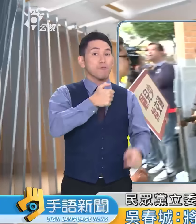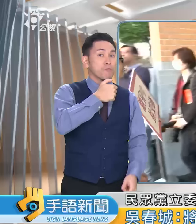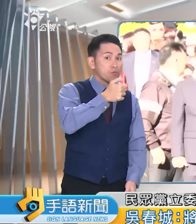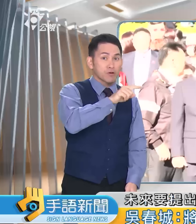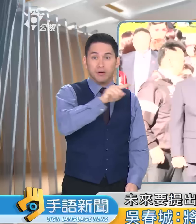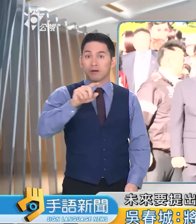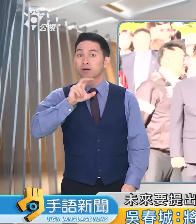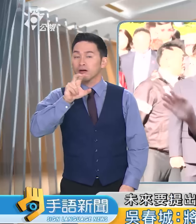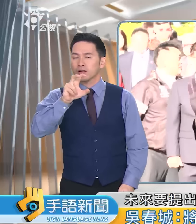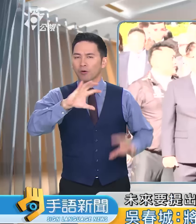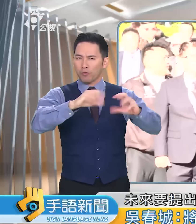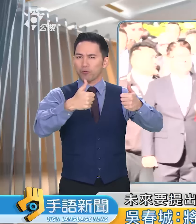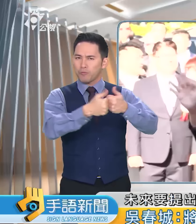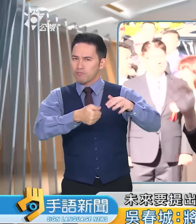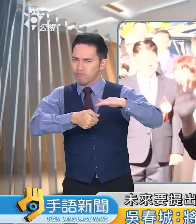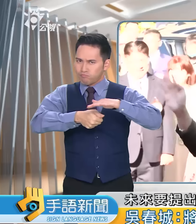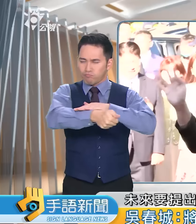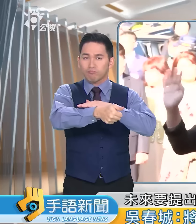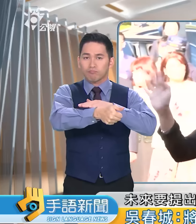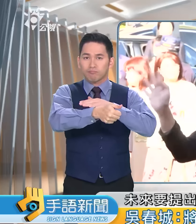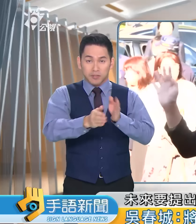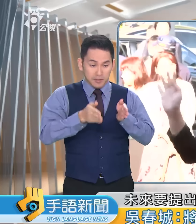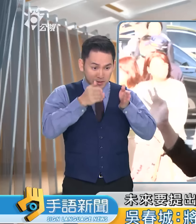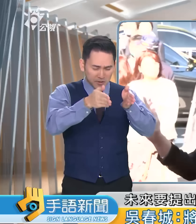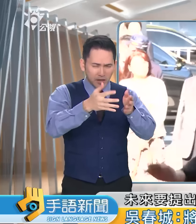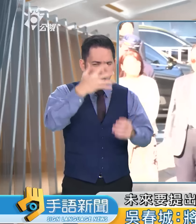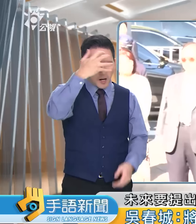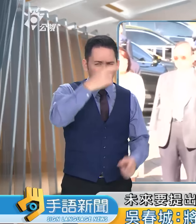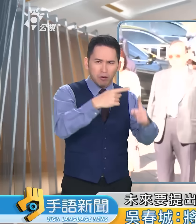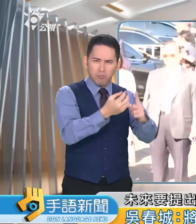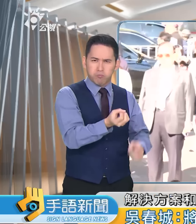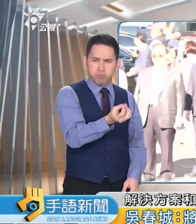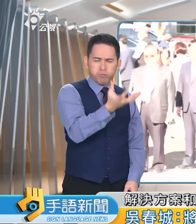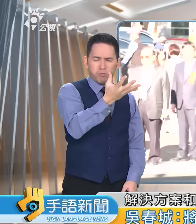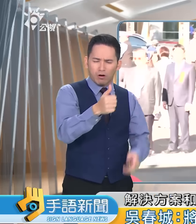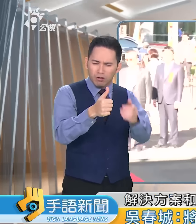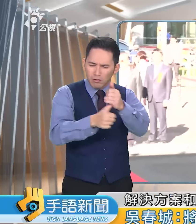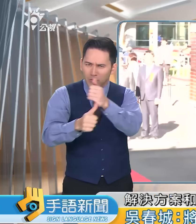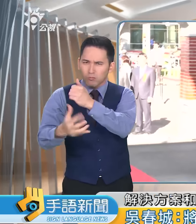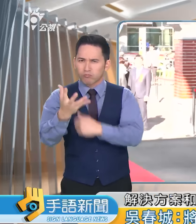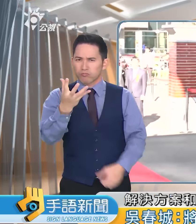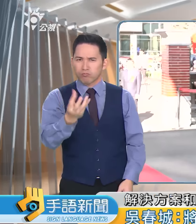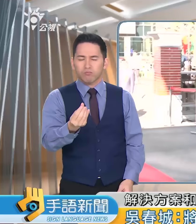来要提出高龄化、少子化的解决方案和法案